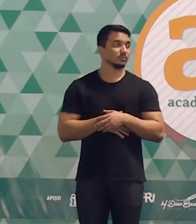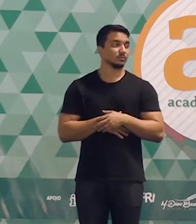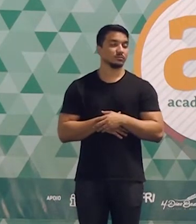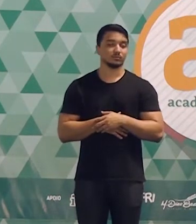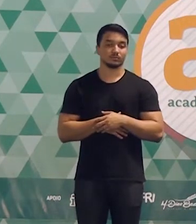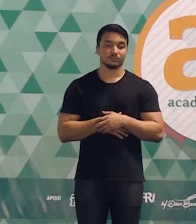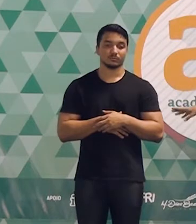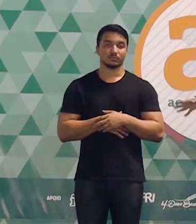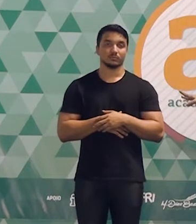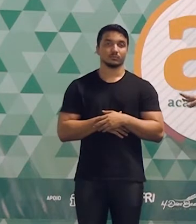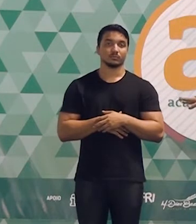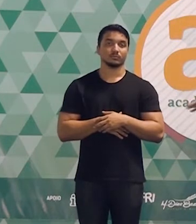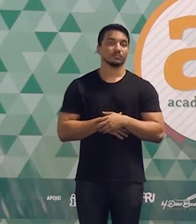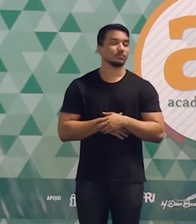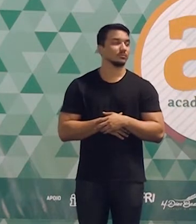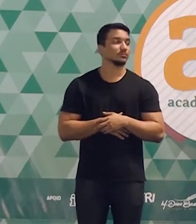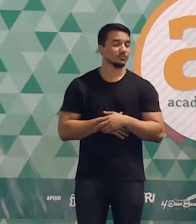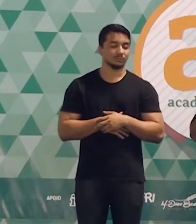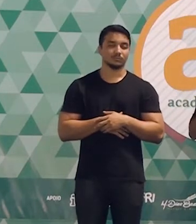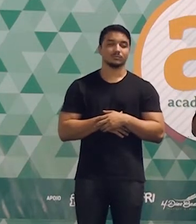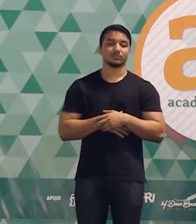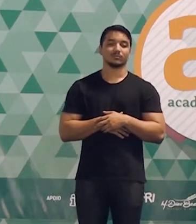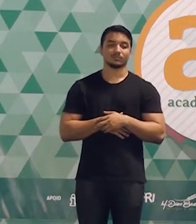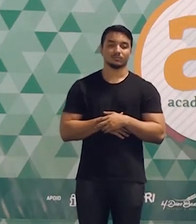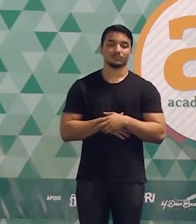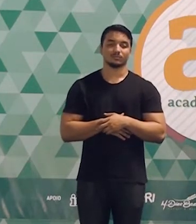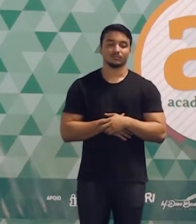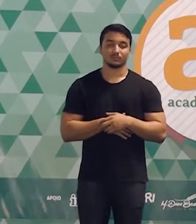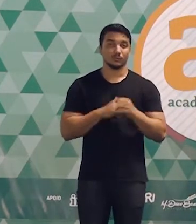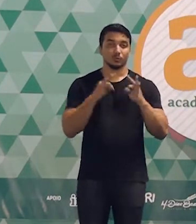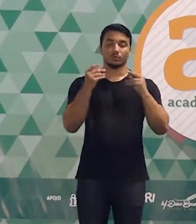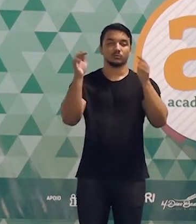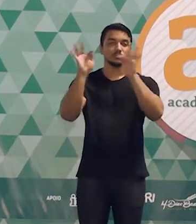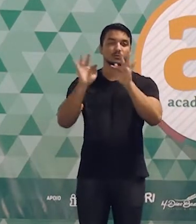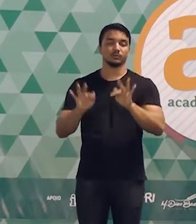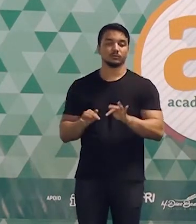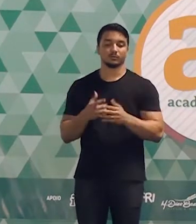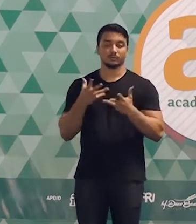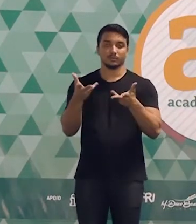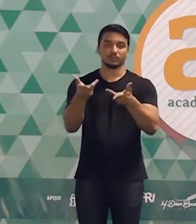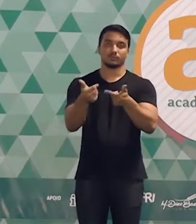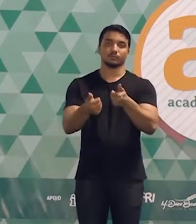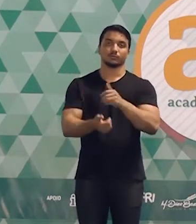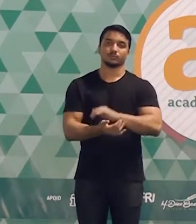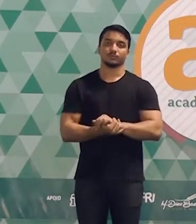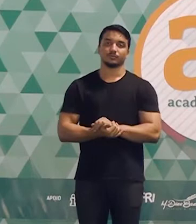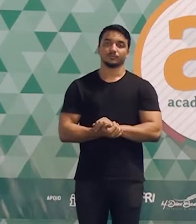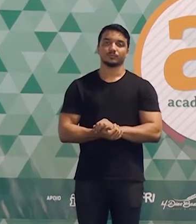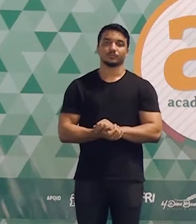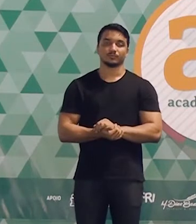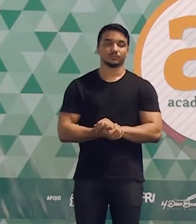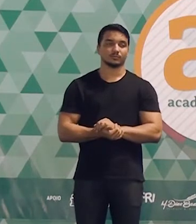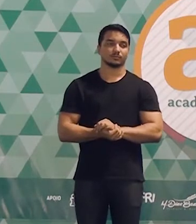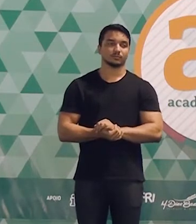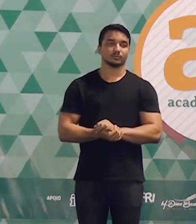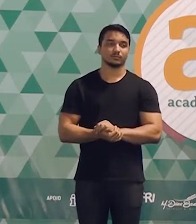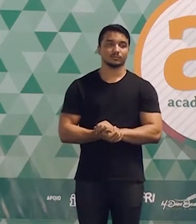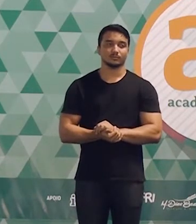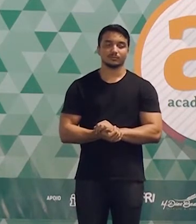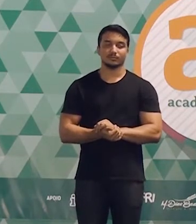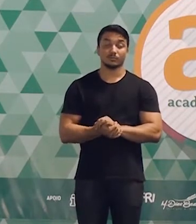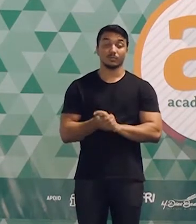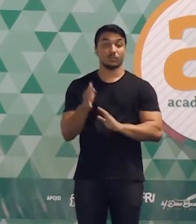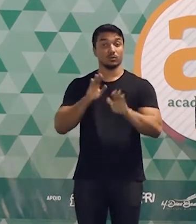aqui da Caixa. Tudo bom contigo também, né? Tá todo mundo feliz. Que coisa maravilhosa. Tá? Cuidado